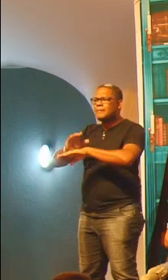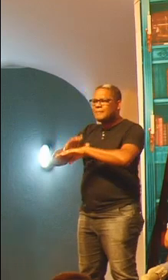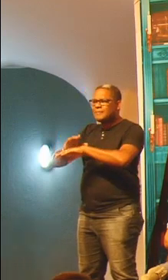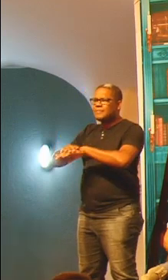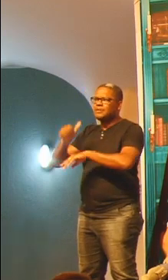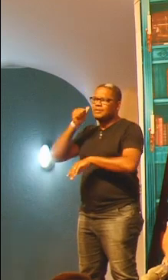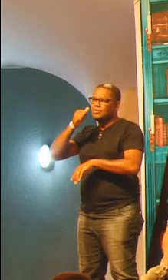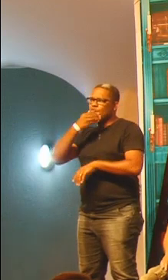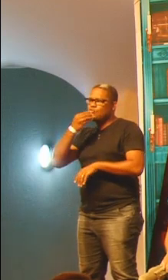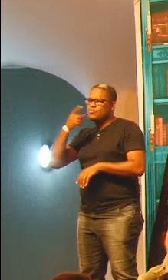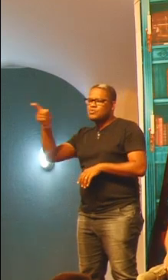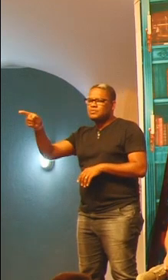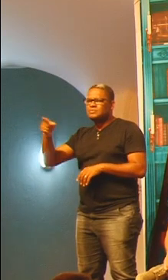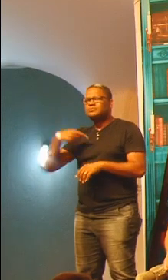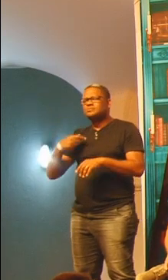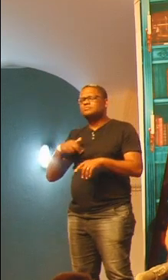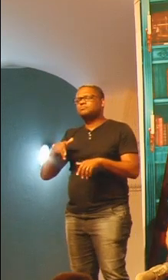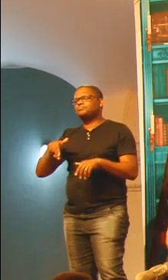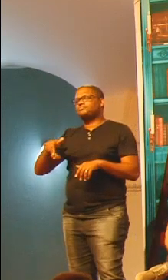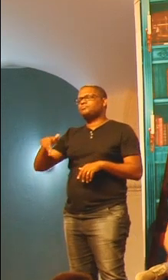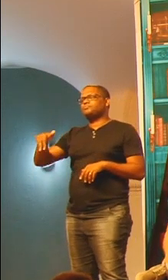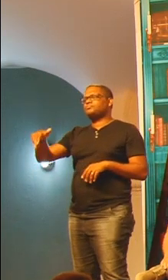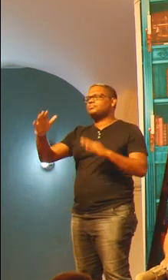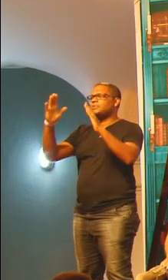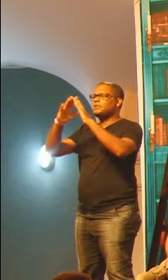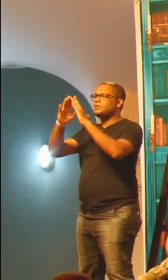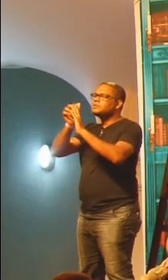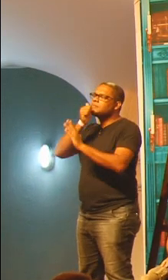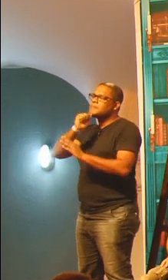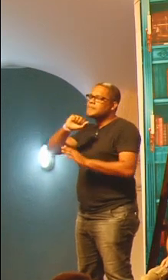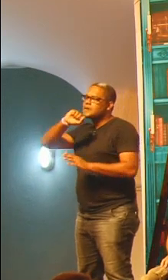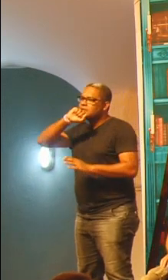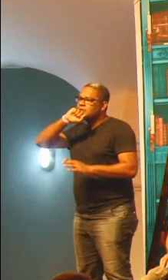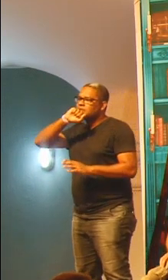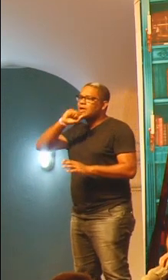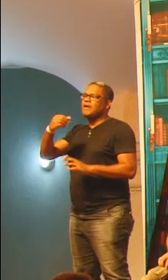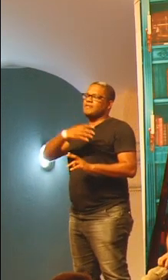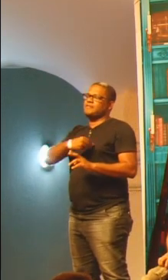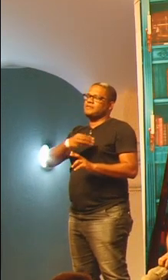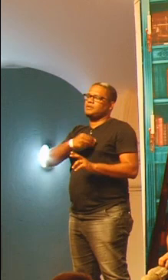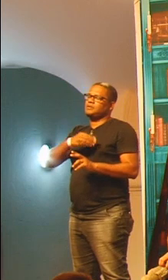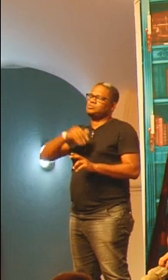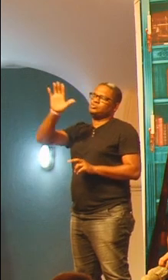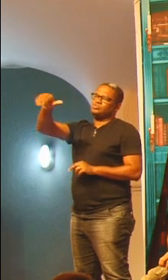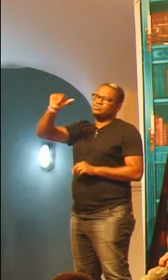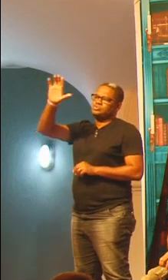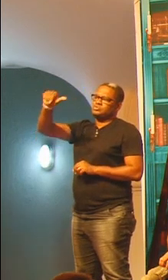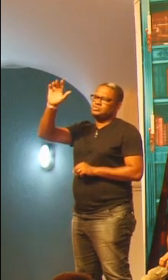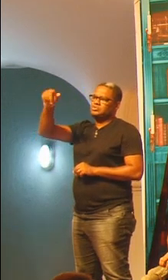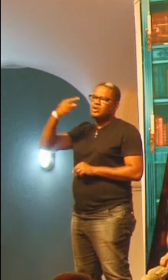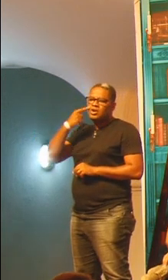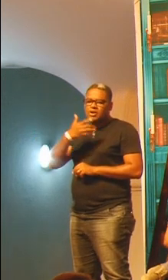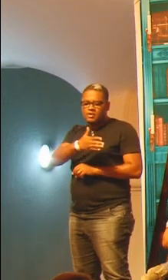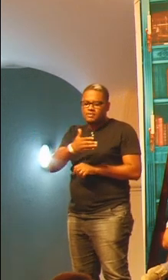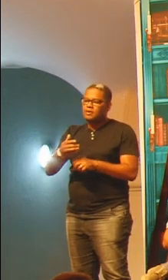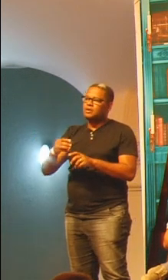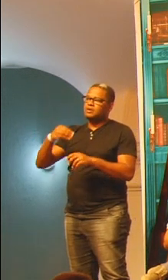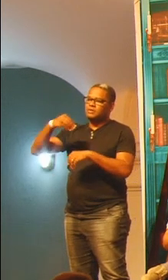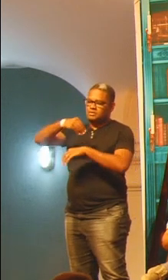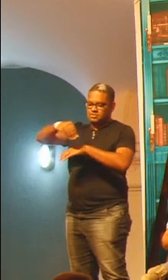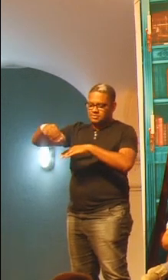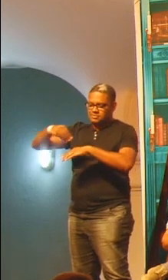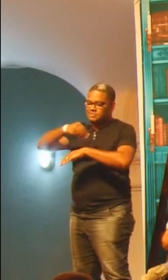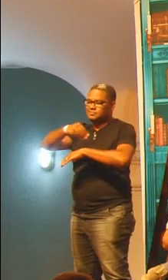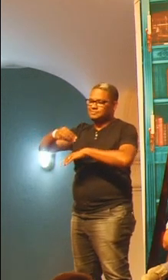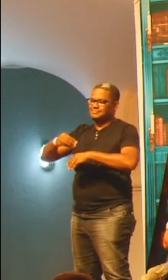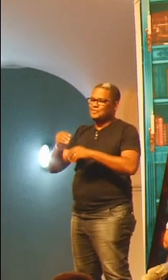Donana. Caminhou até a frente da casa da mãe. As filhas chamavam do lado de fora para que visse o batizado de bonecas que